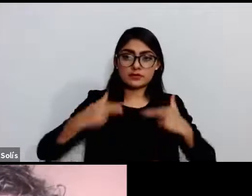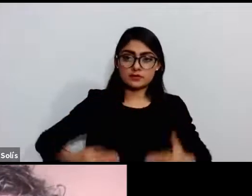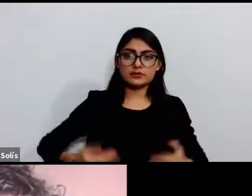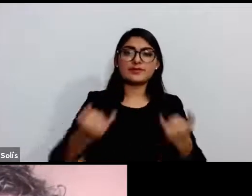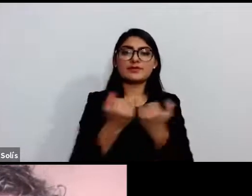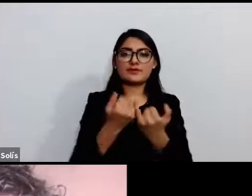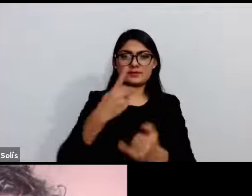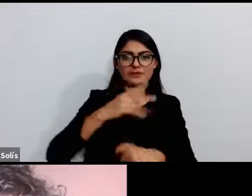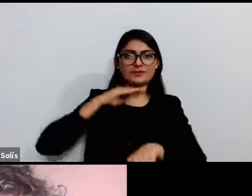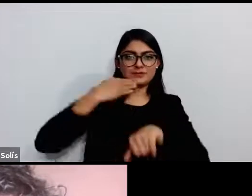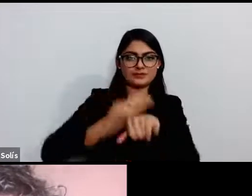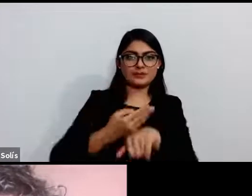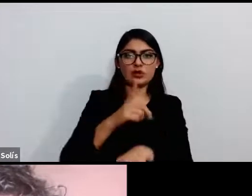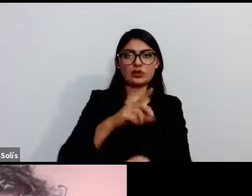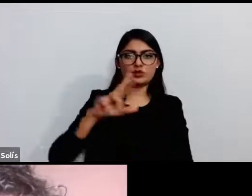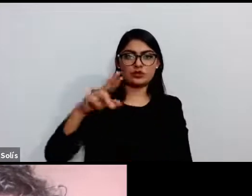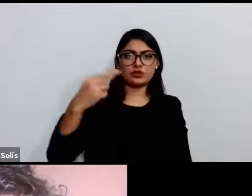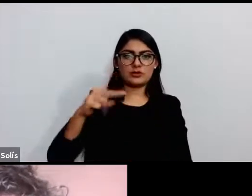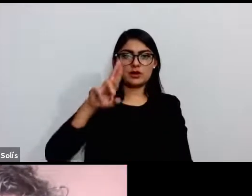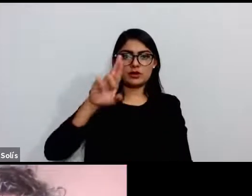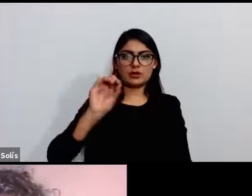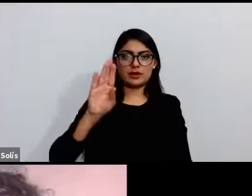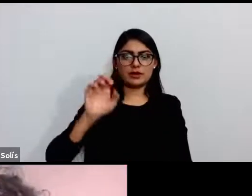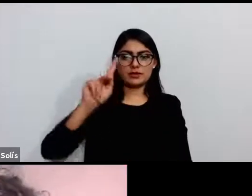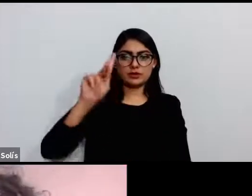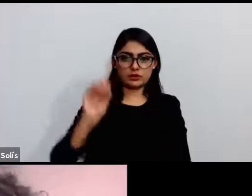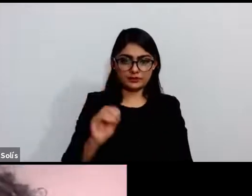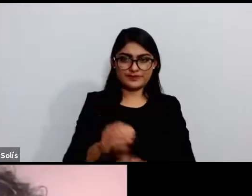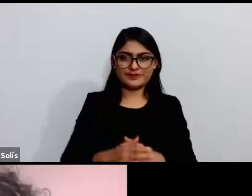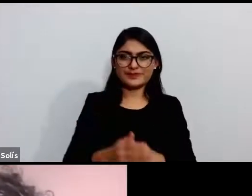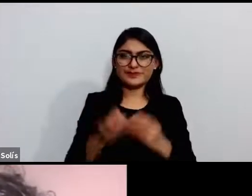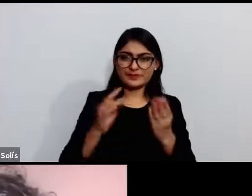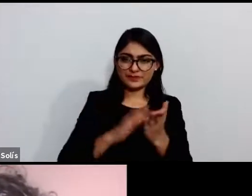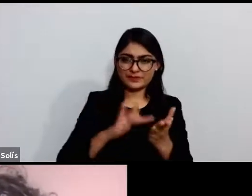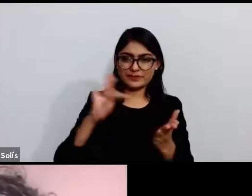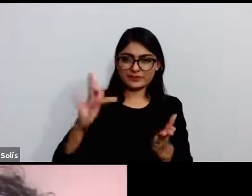doctor Roberto Niembro. Que tengan ustedes muy buenas